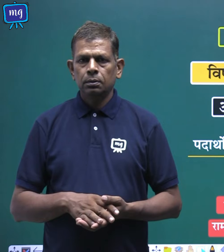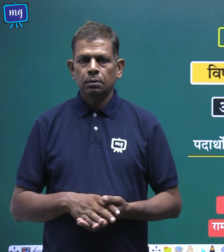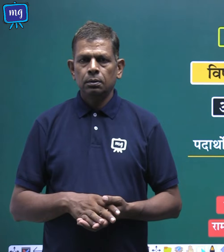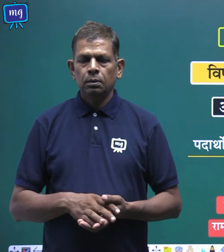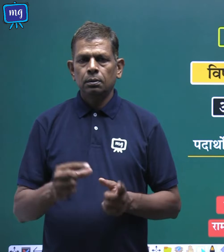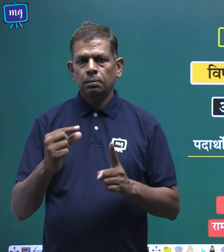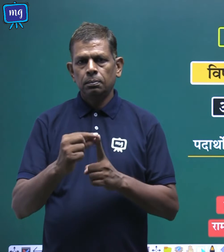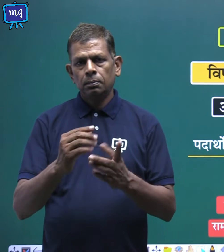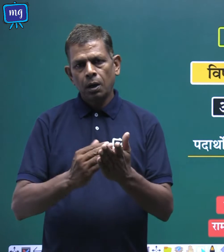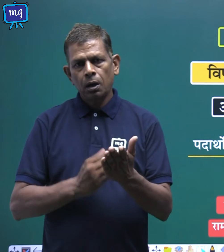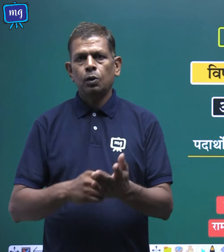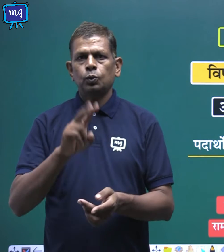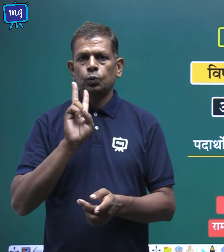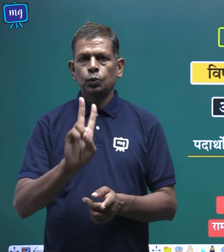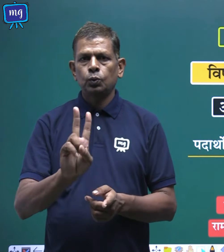भाग 2।